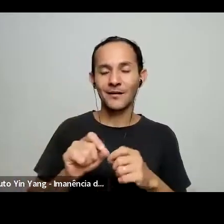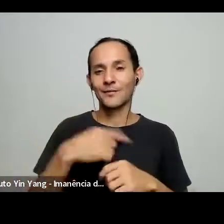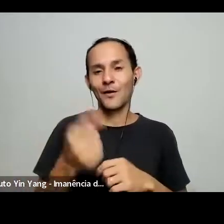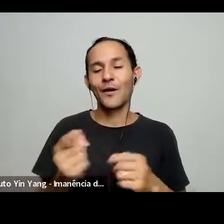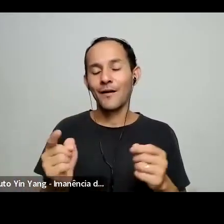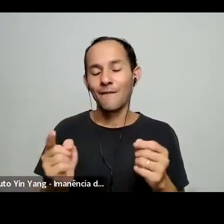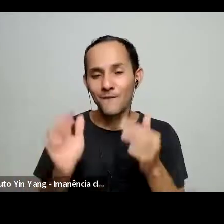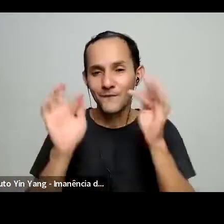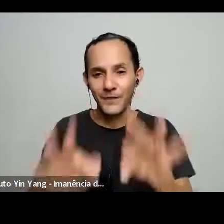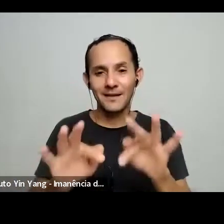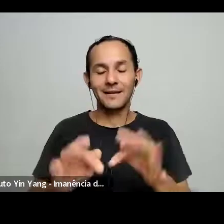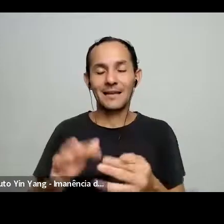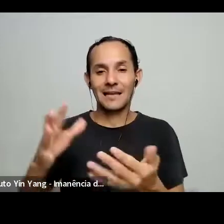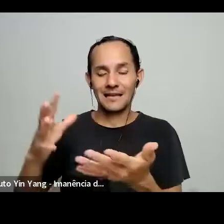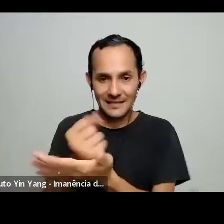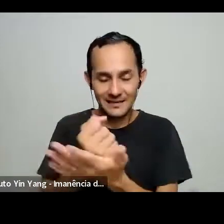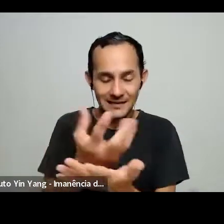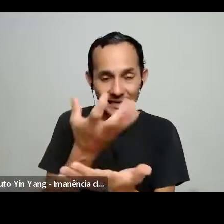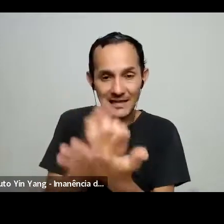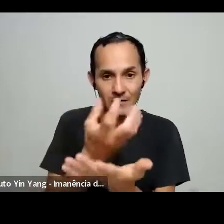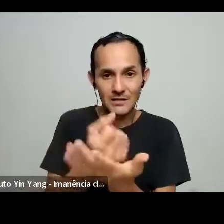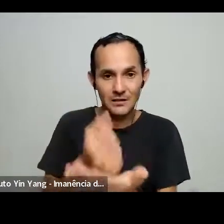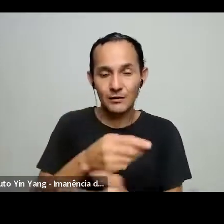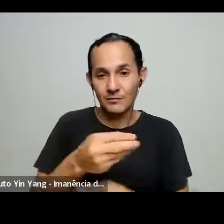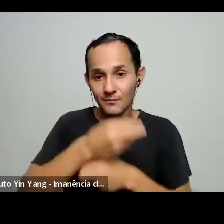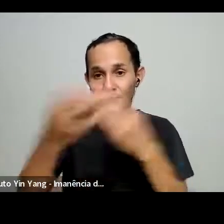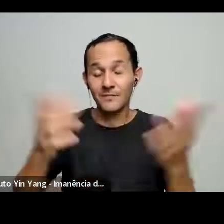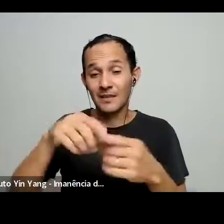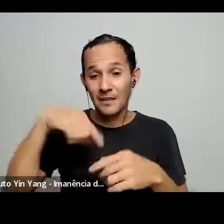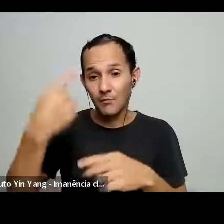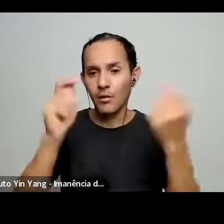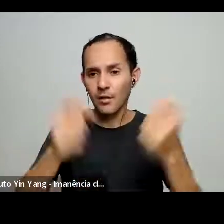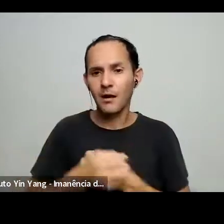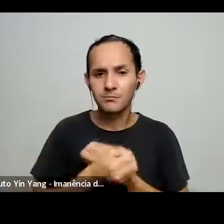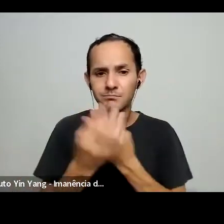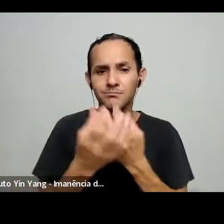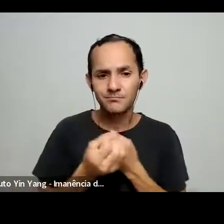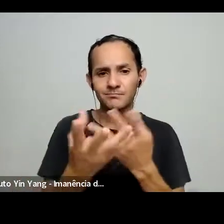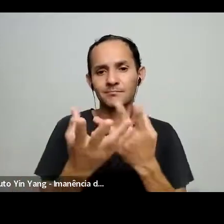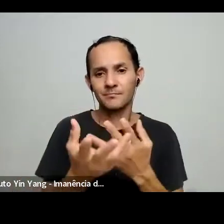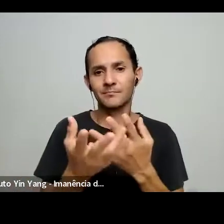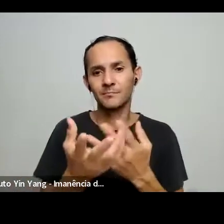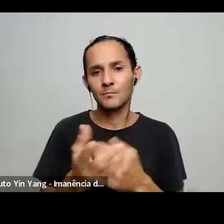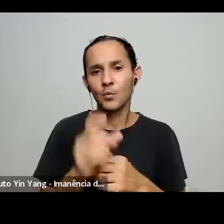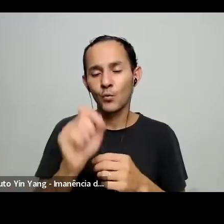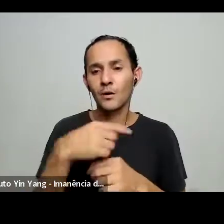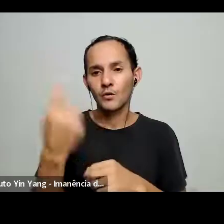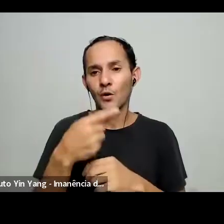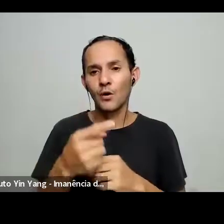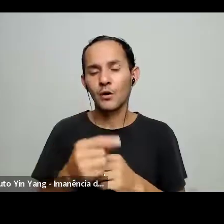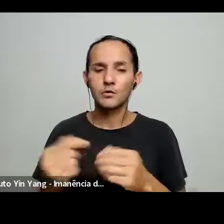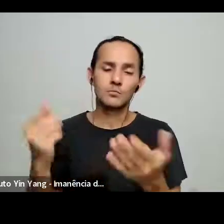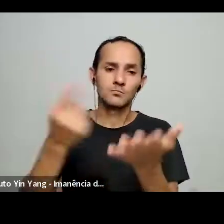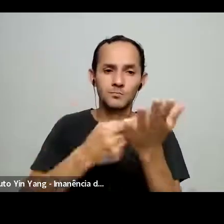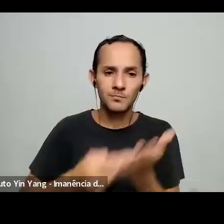eu vou passar essa gravação e tudo aquilo que for possível compartilhar com todos, a gente, em comum acordo